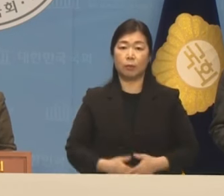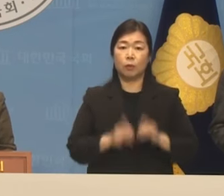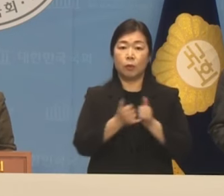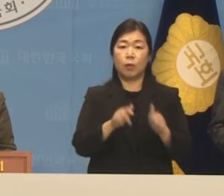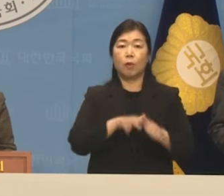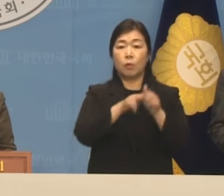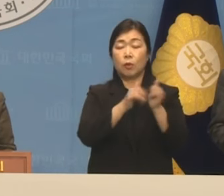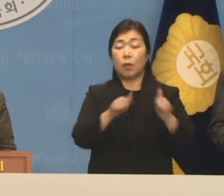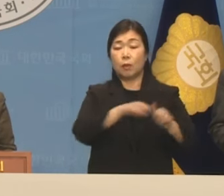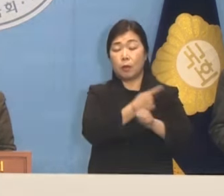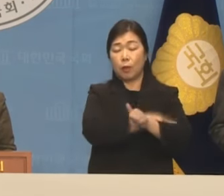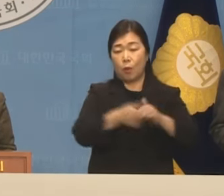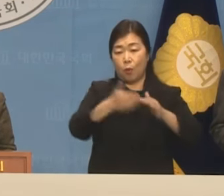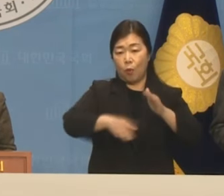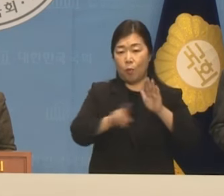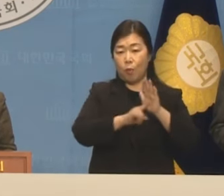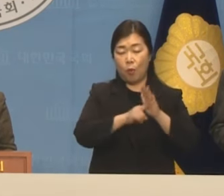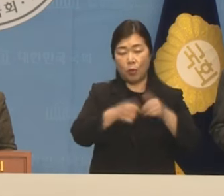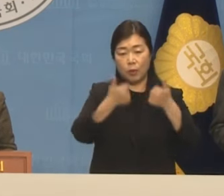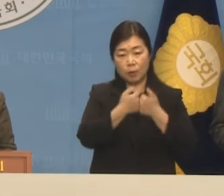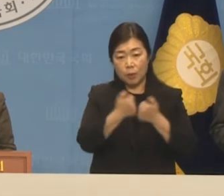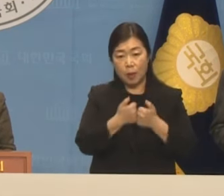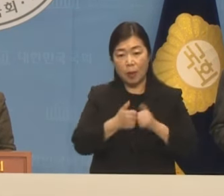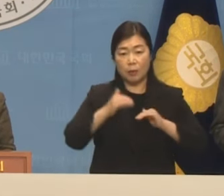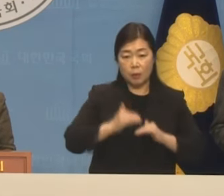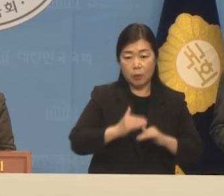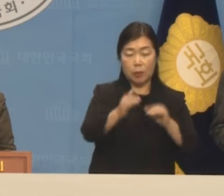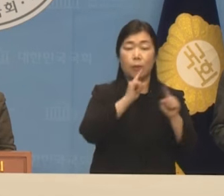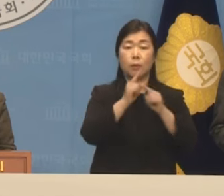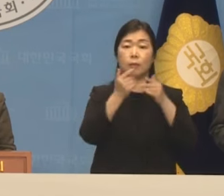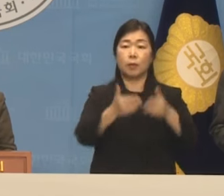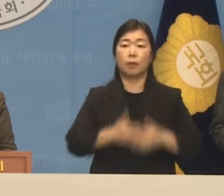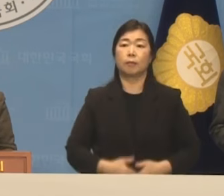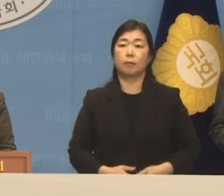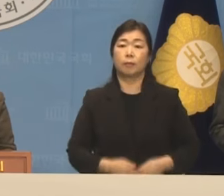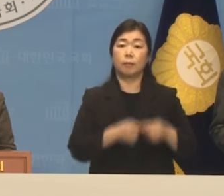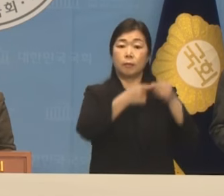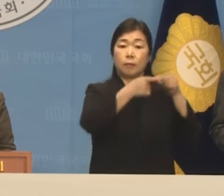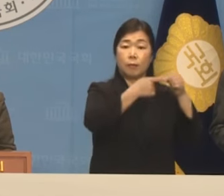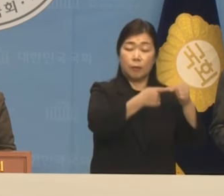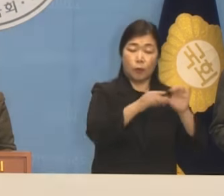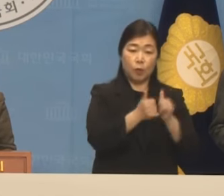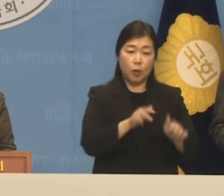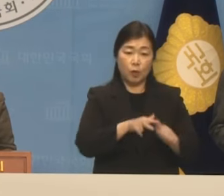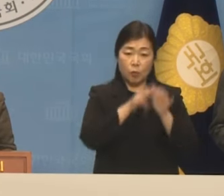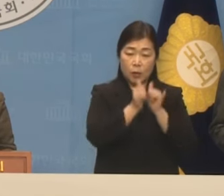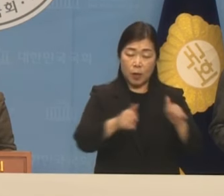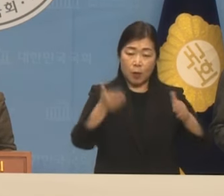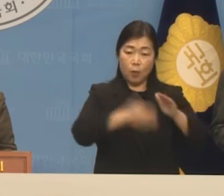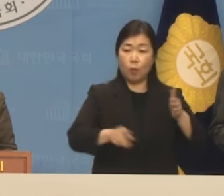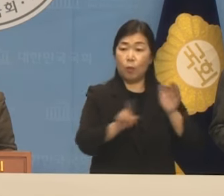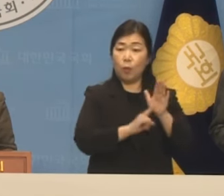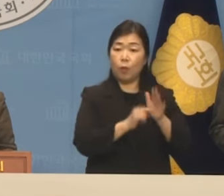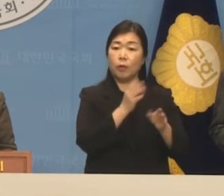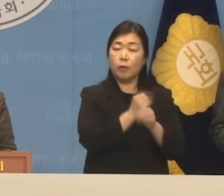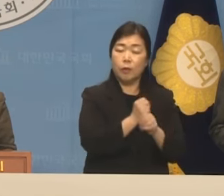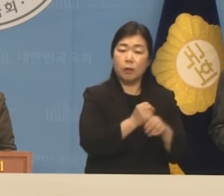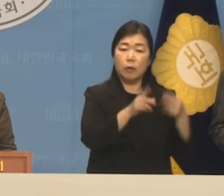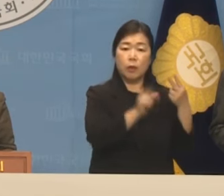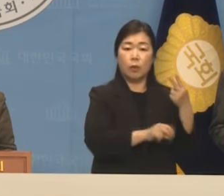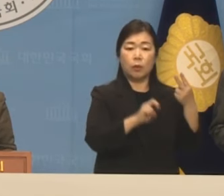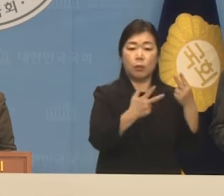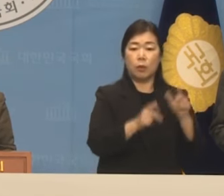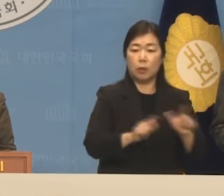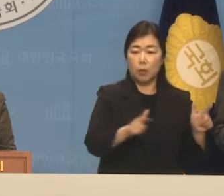공모 심사 절차 그리고 일정을 말씀드리겠습니다. 1. 국민후보 공모 일정 2월